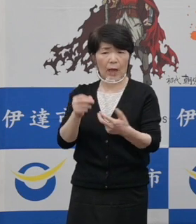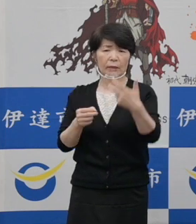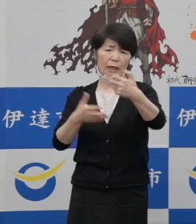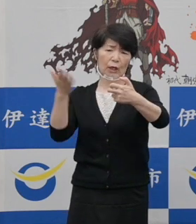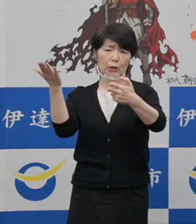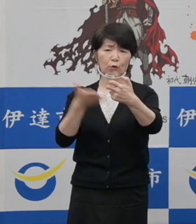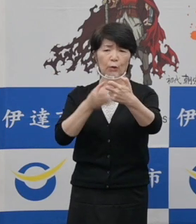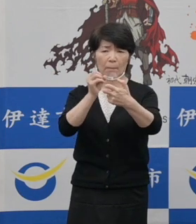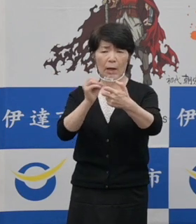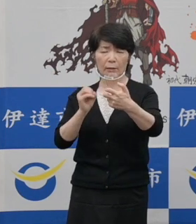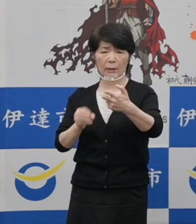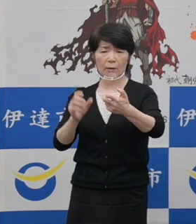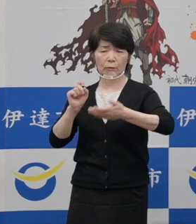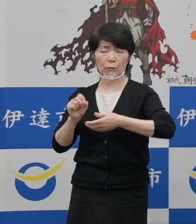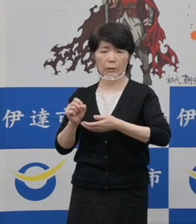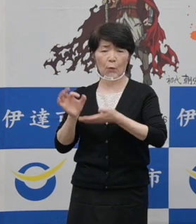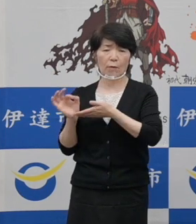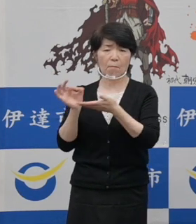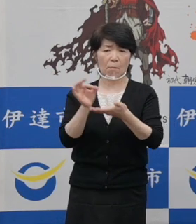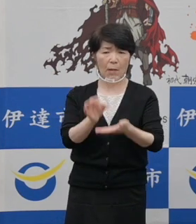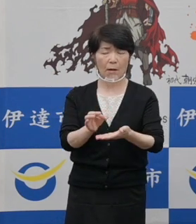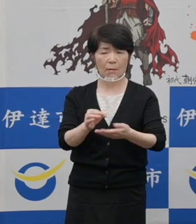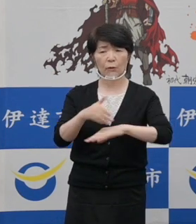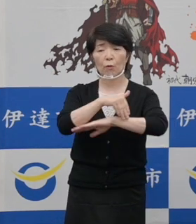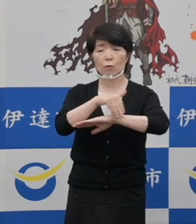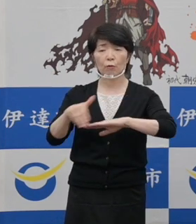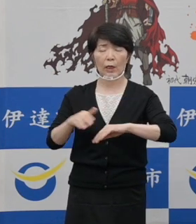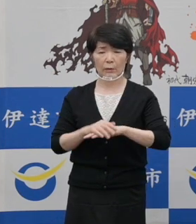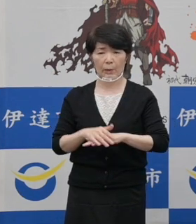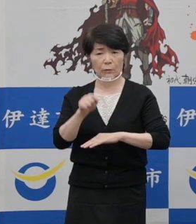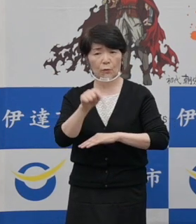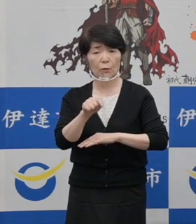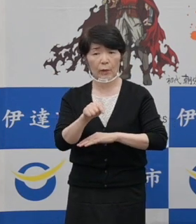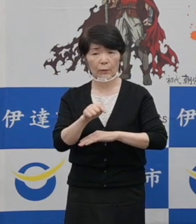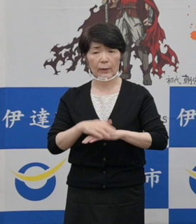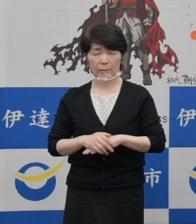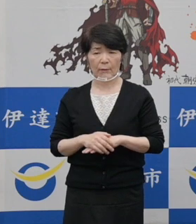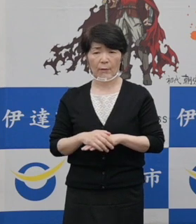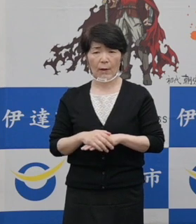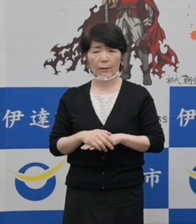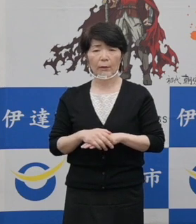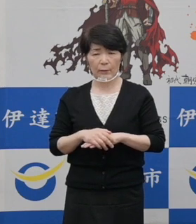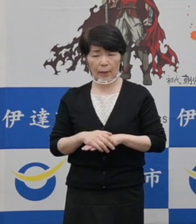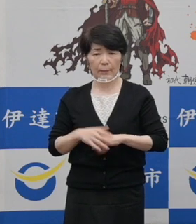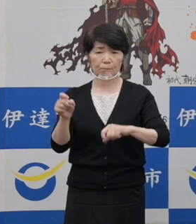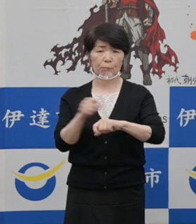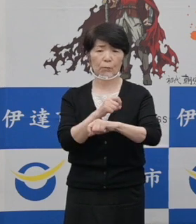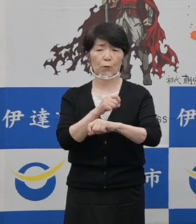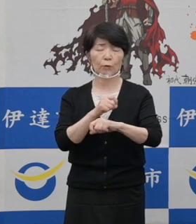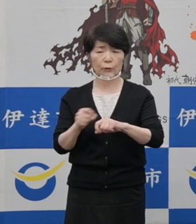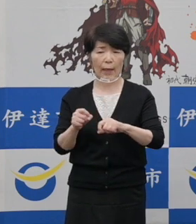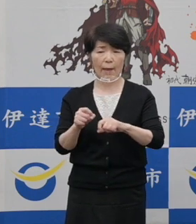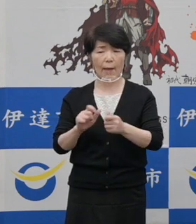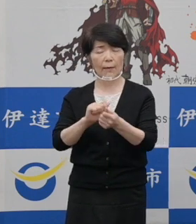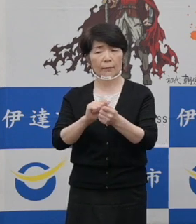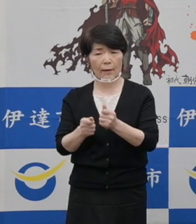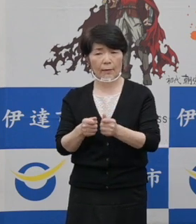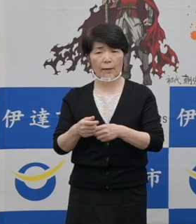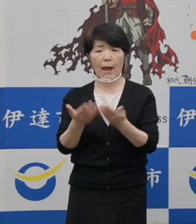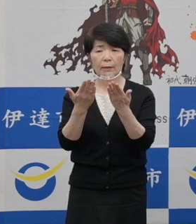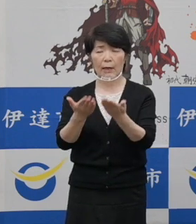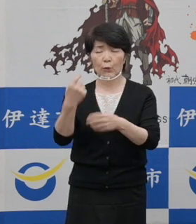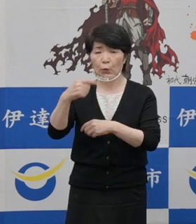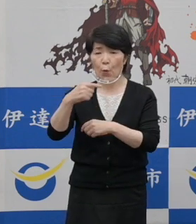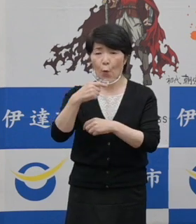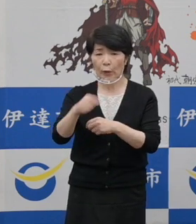により措置される予定となっております。これにつきましては、合併特例債や学校教育施設